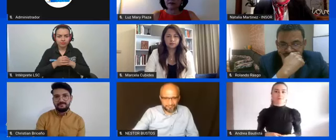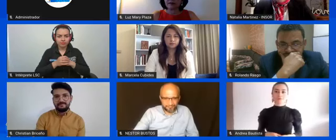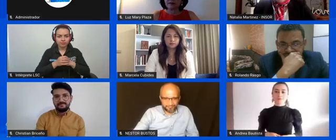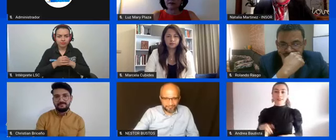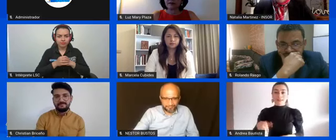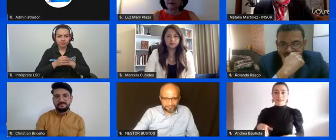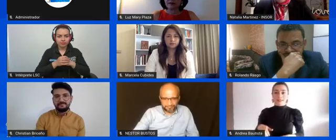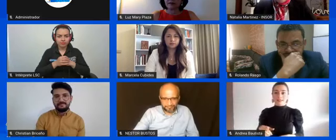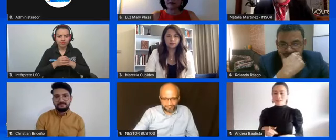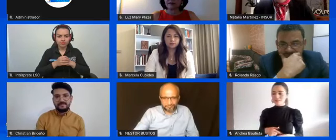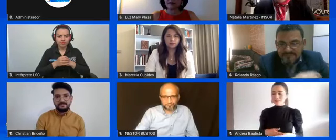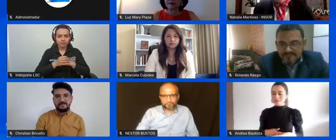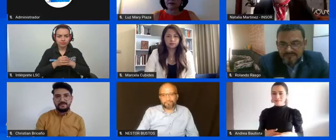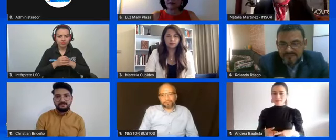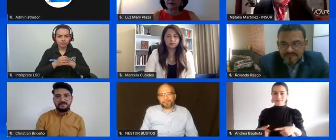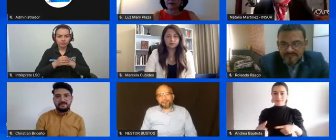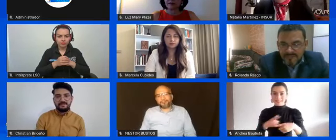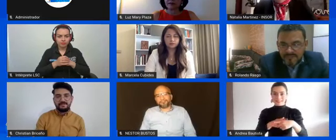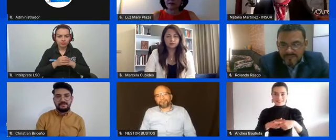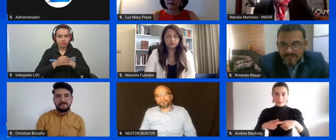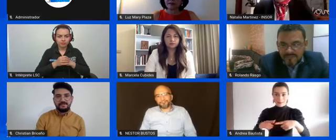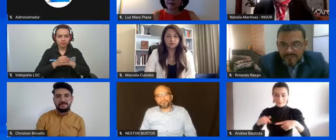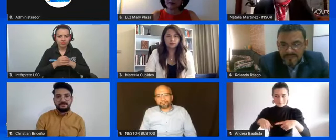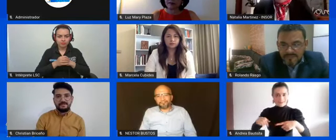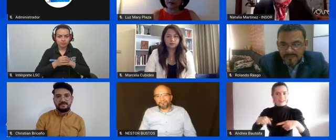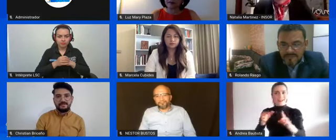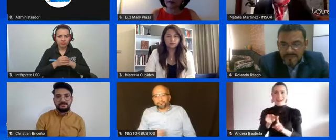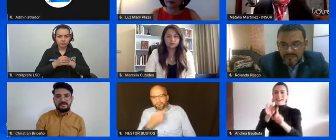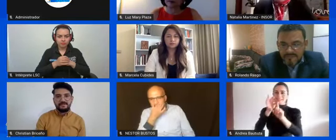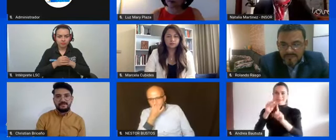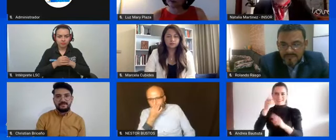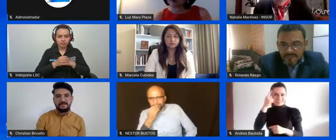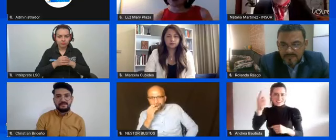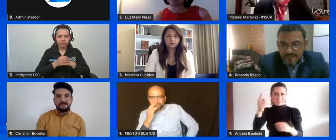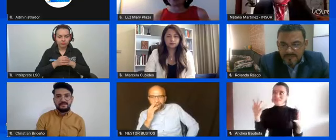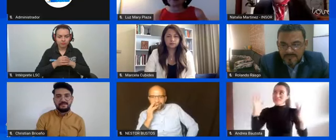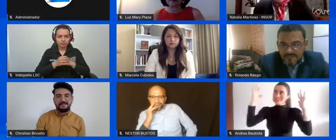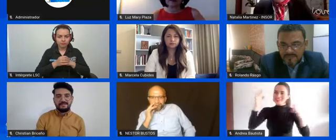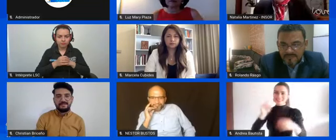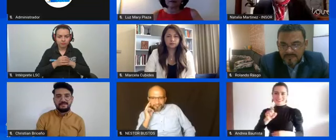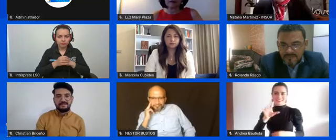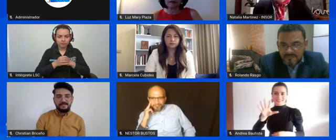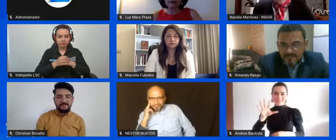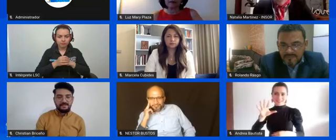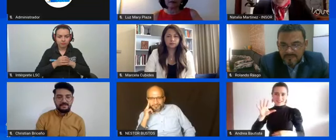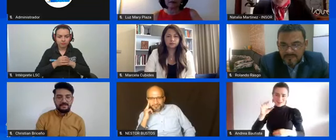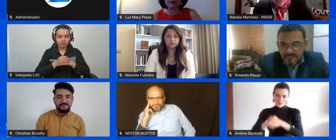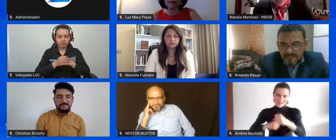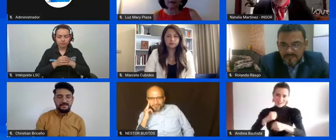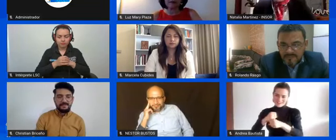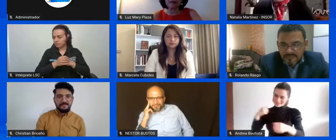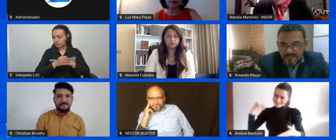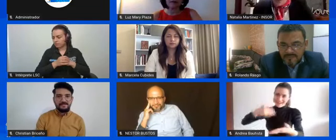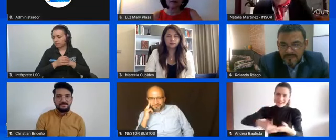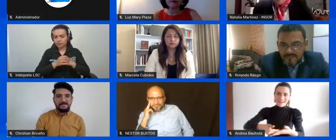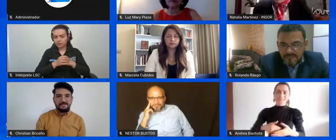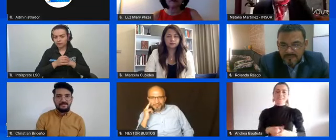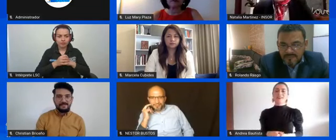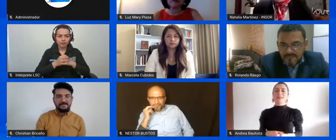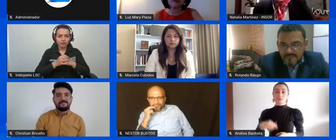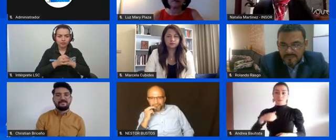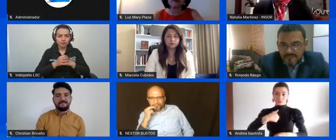porque como todos ustedes saben, estamos celebrando 65 años y para mí, como directora, es un honor estar aquí